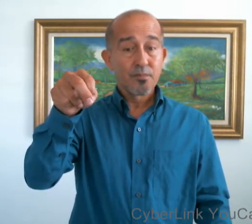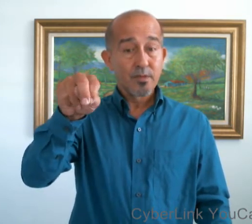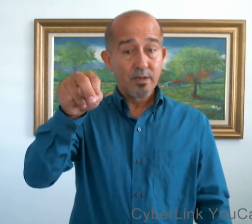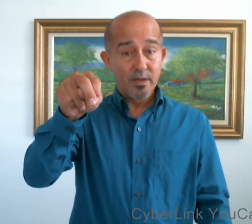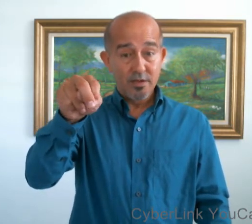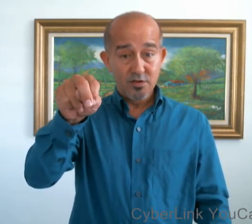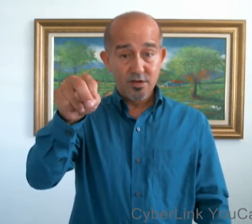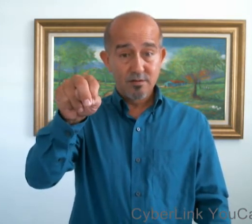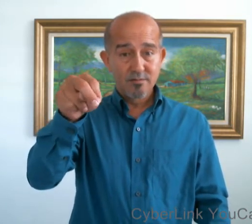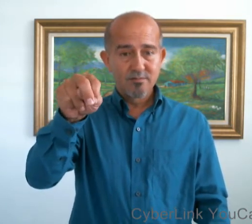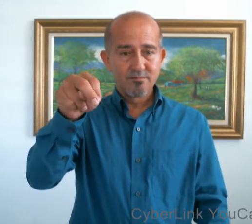Ñ,